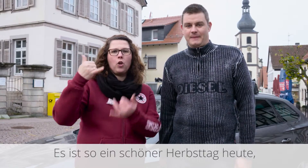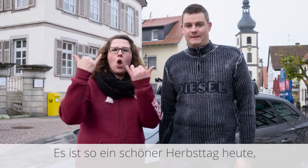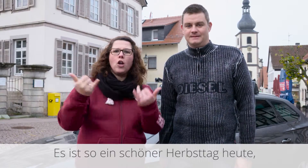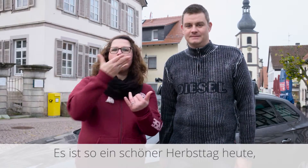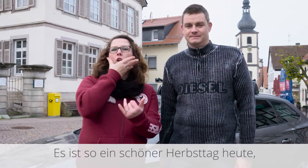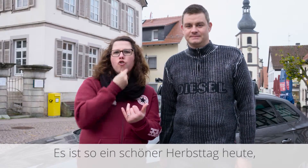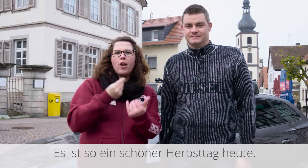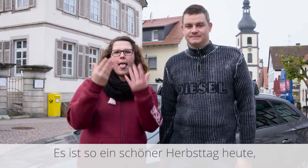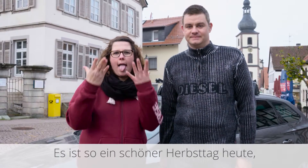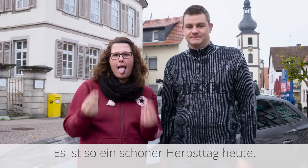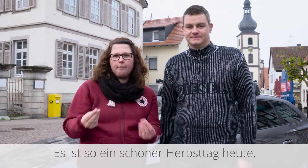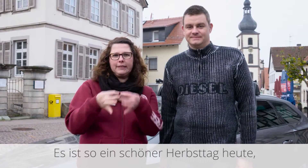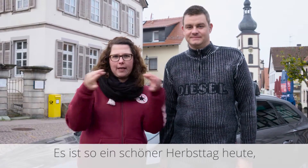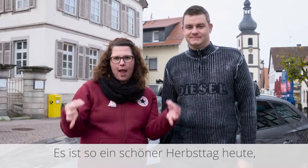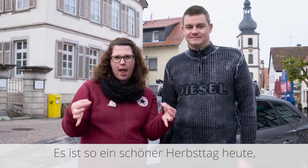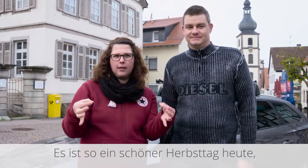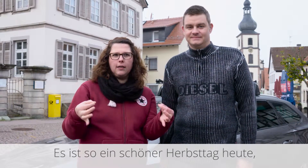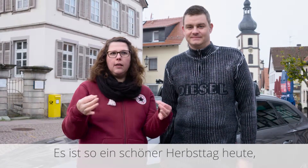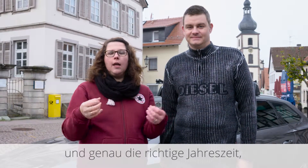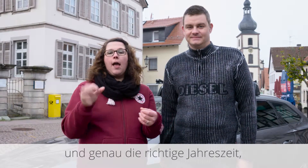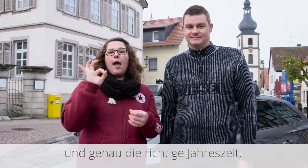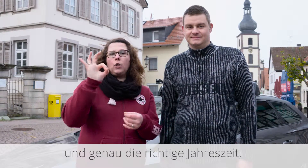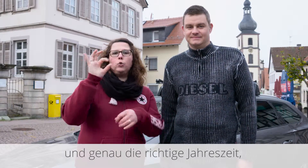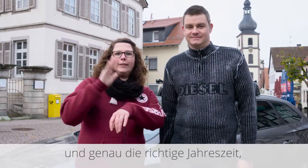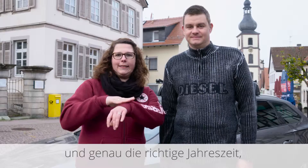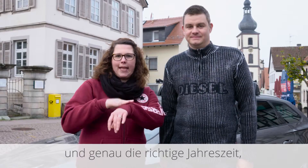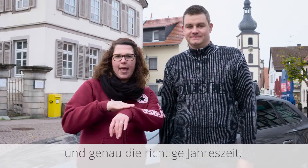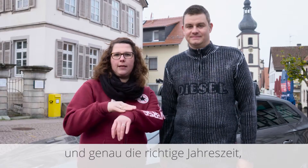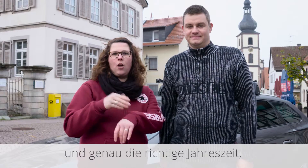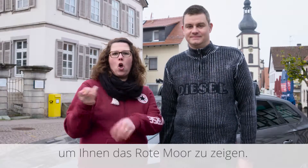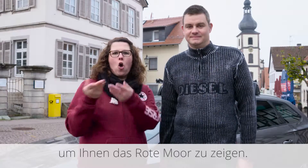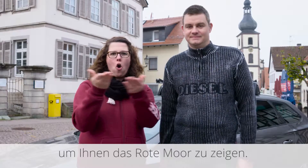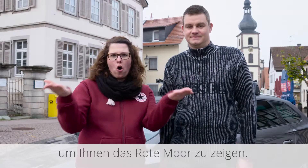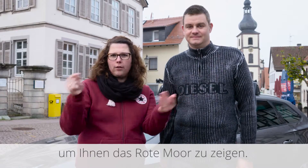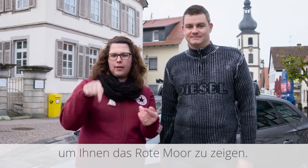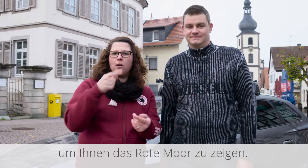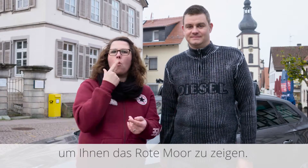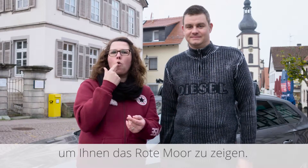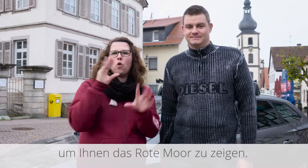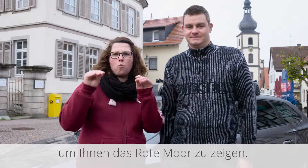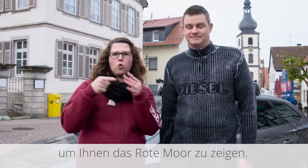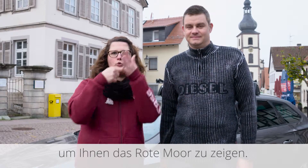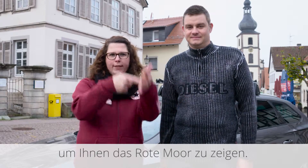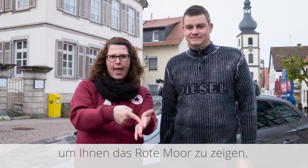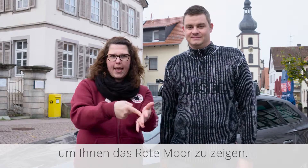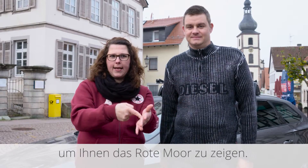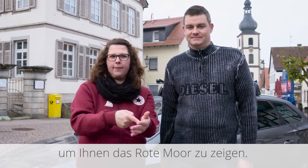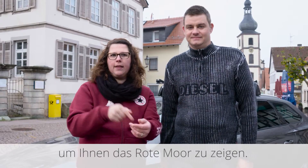Es ist ein so schöner Herbsttag heute und genau die richtige Jahreszeit, um Ihnen das Rote Moor zu zeigen. Es